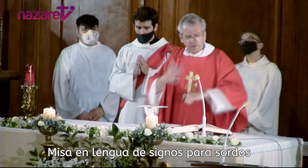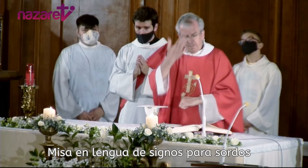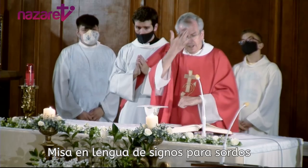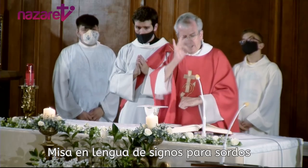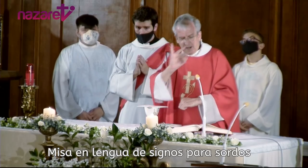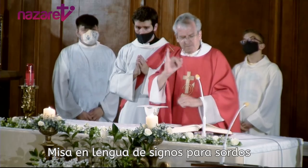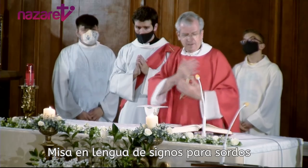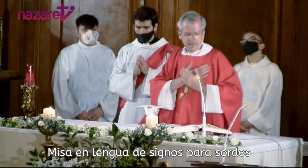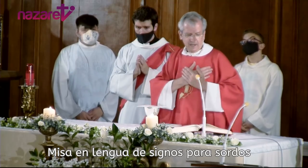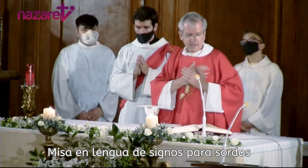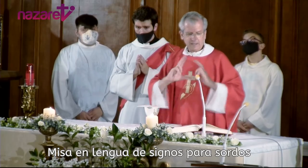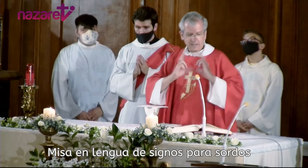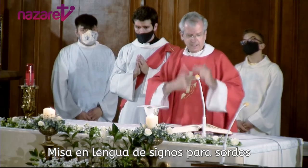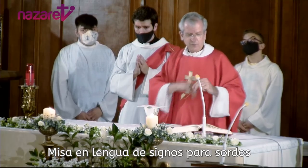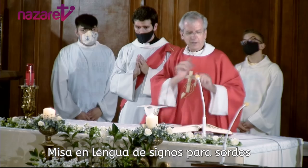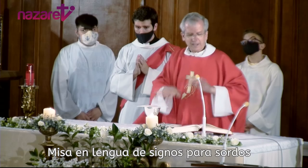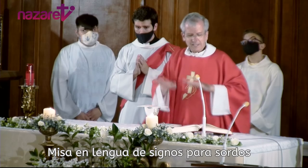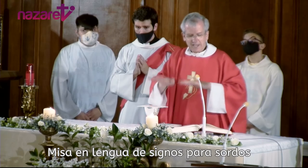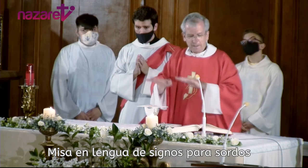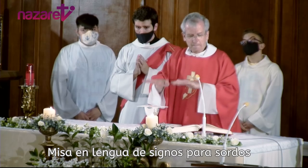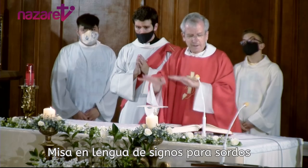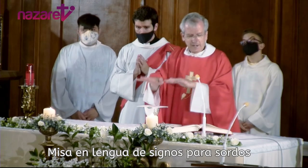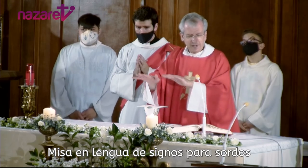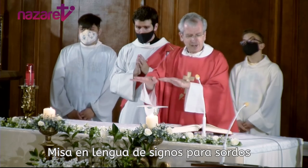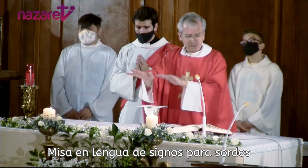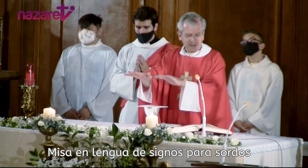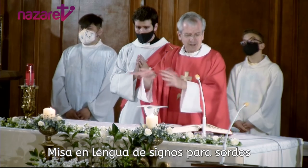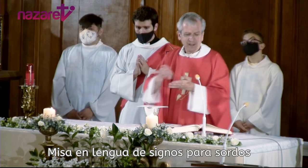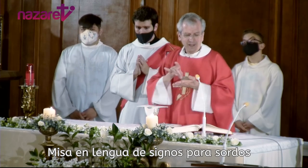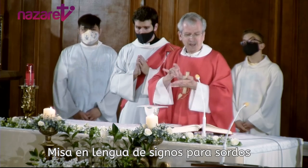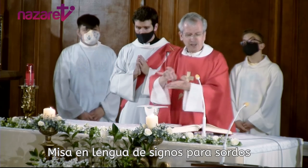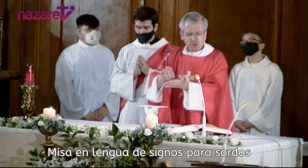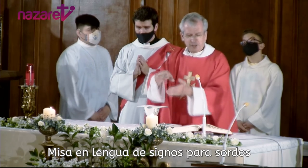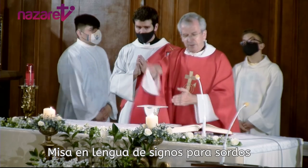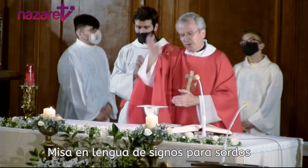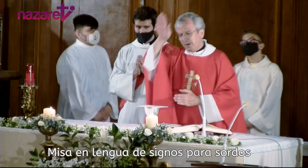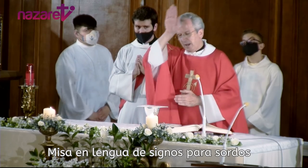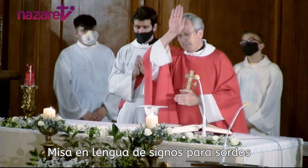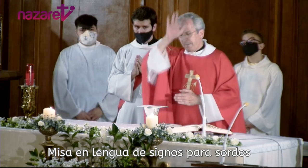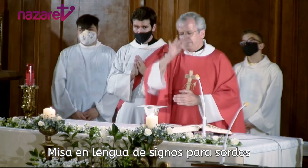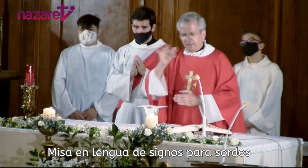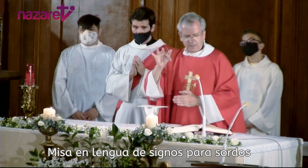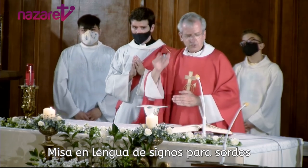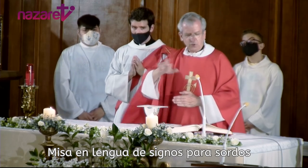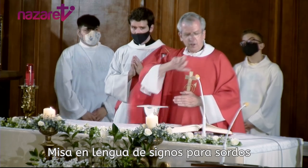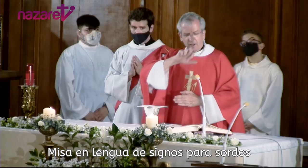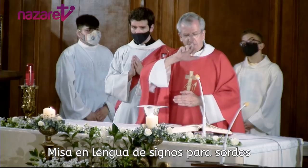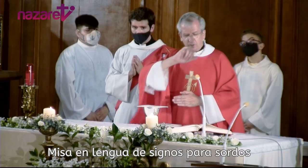Confirma en la fe y en la caridad a tu Iglesia peregrina en la tierra, a tu servidor el Papa Francisco, a nuestro